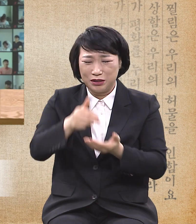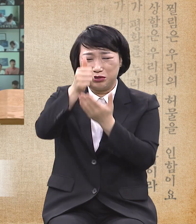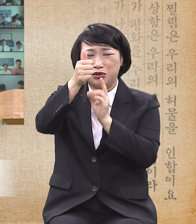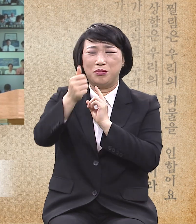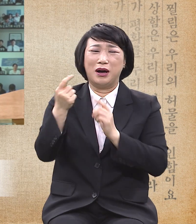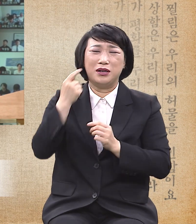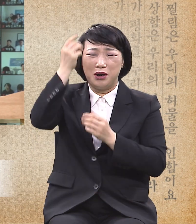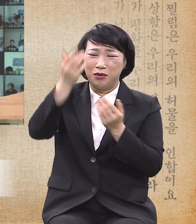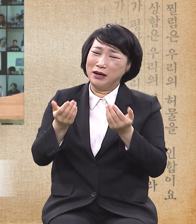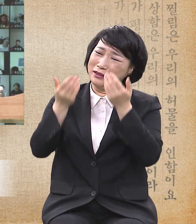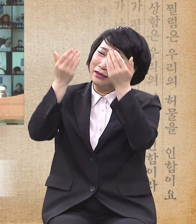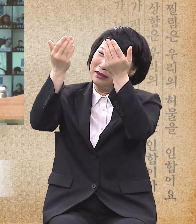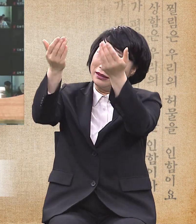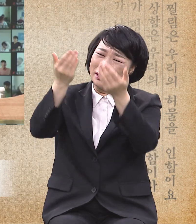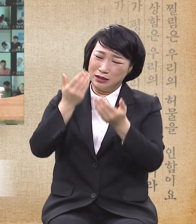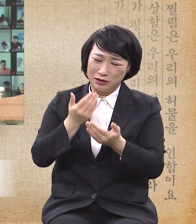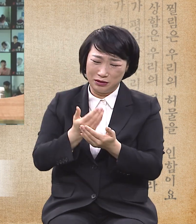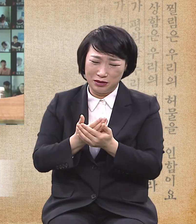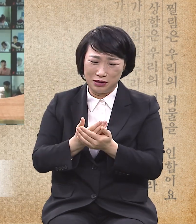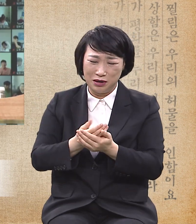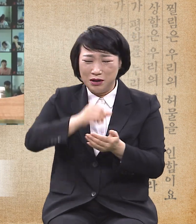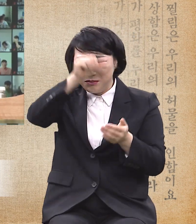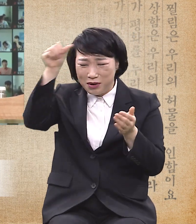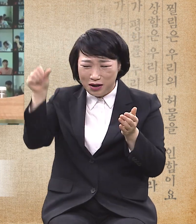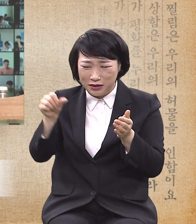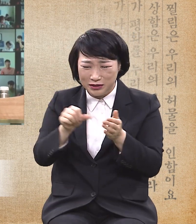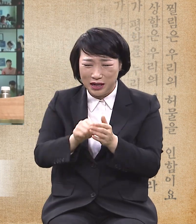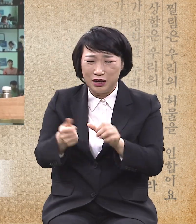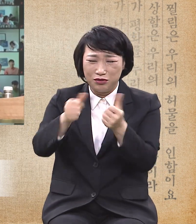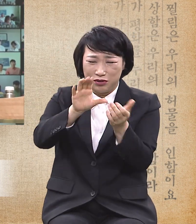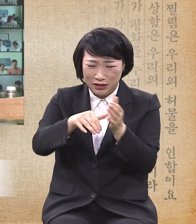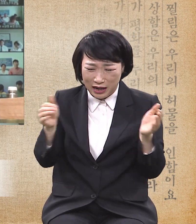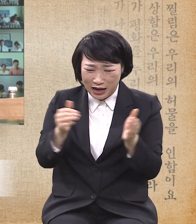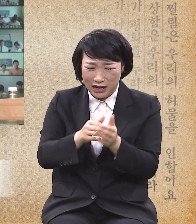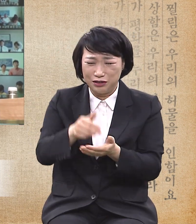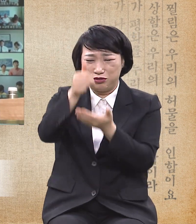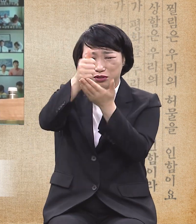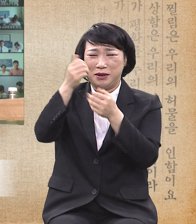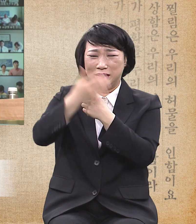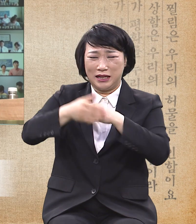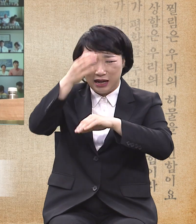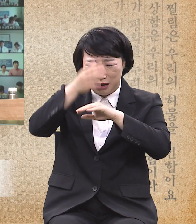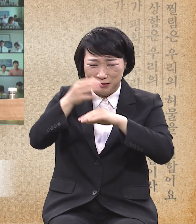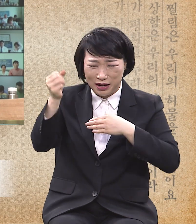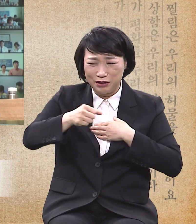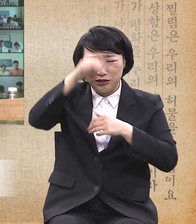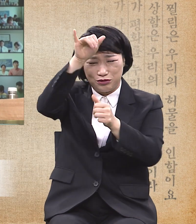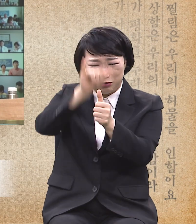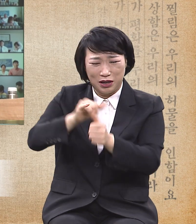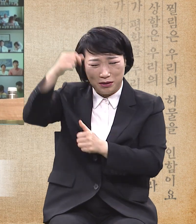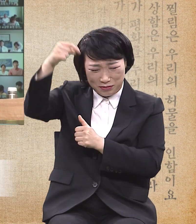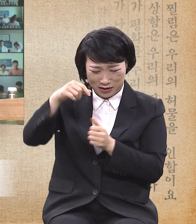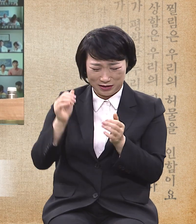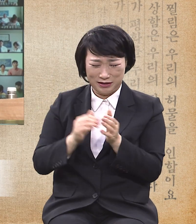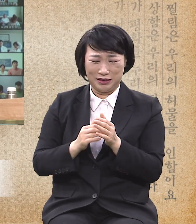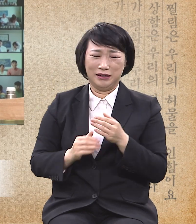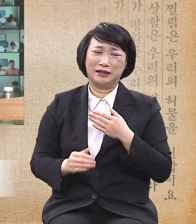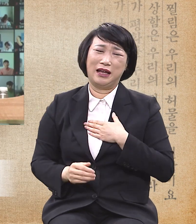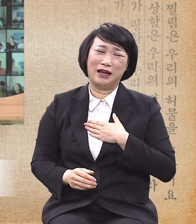주만 영광 돌리게 하시고 평생을 죽도록 이 은혜 감사해서 충성하라고